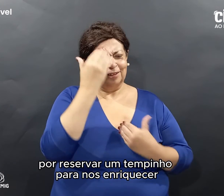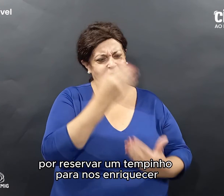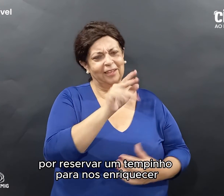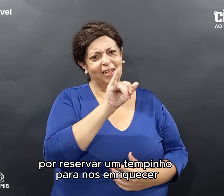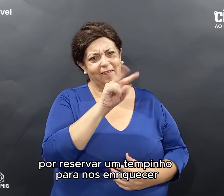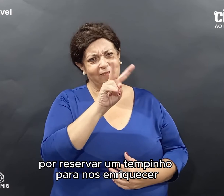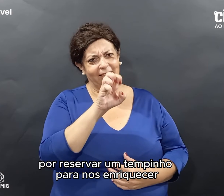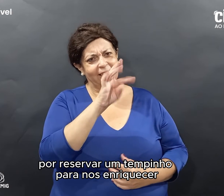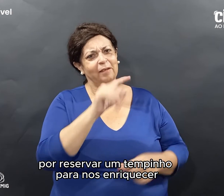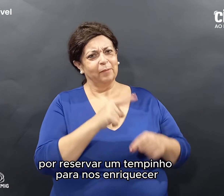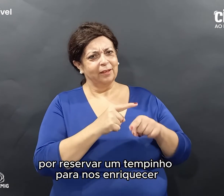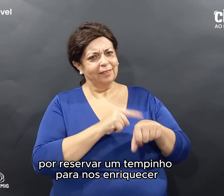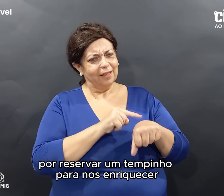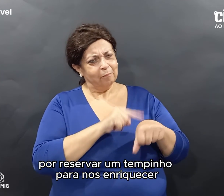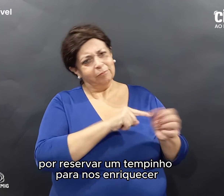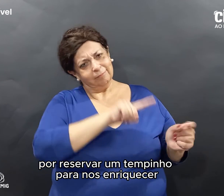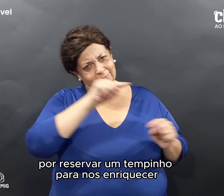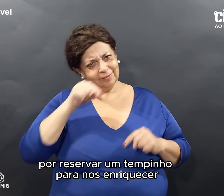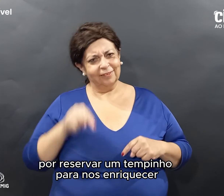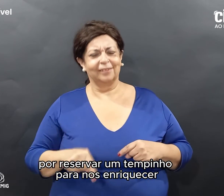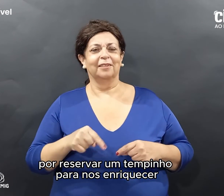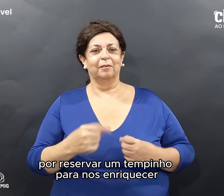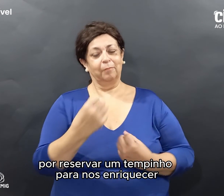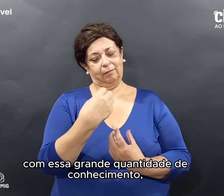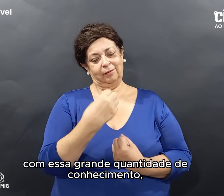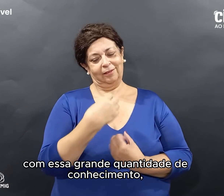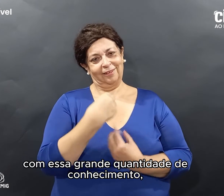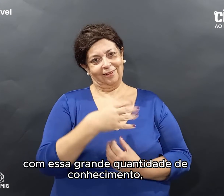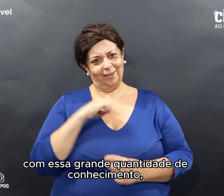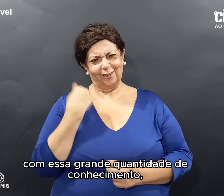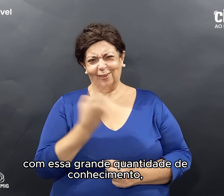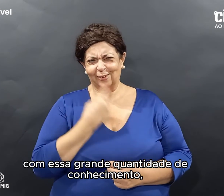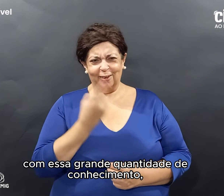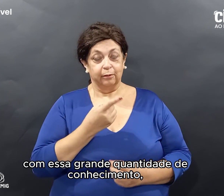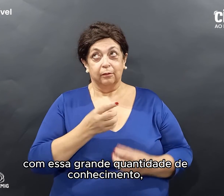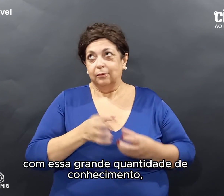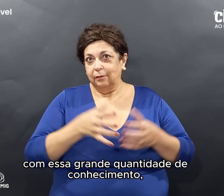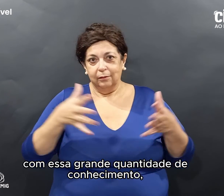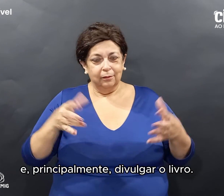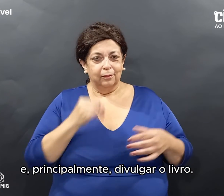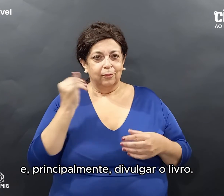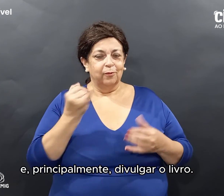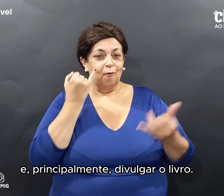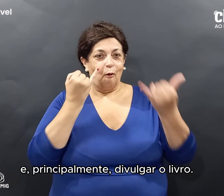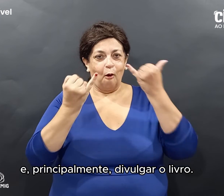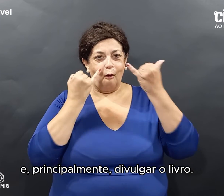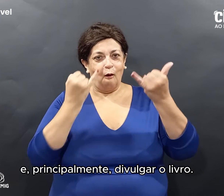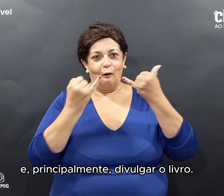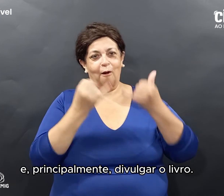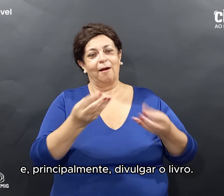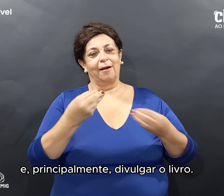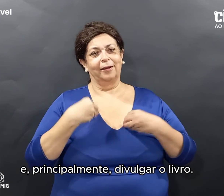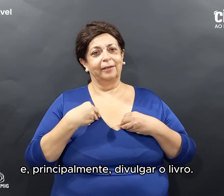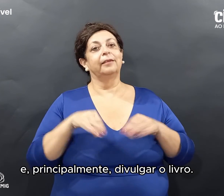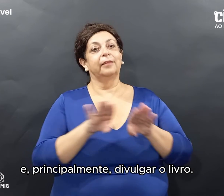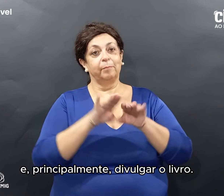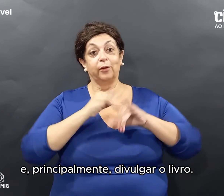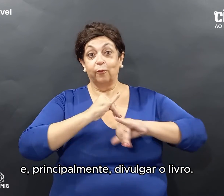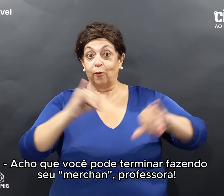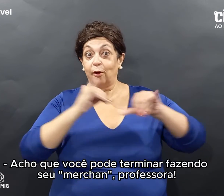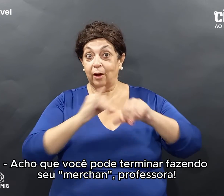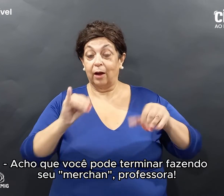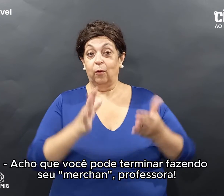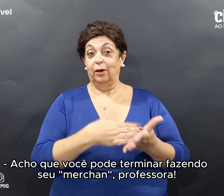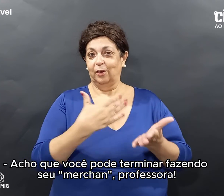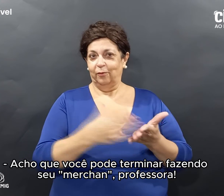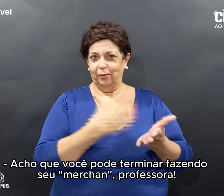por reservar um tempinho para nos enriquecer com essa grande quantidade de conhecimento e principalmente divulgar, né, o livro.